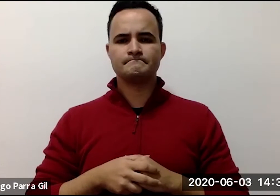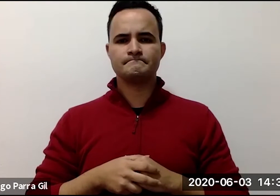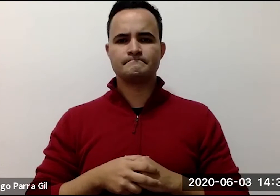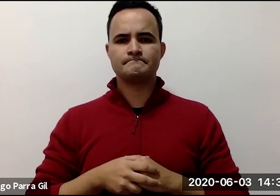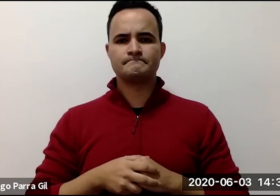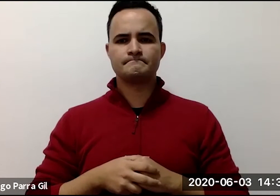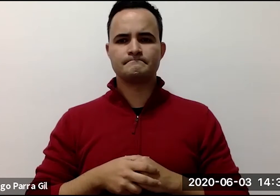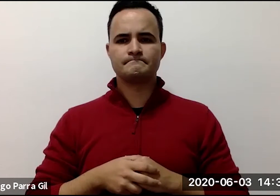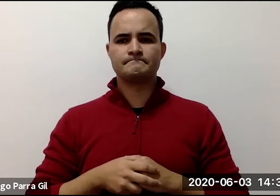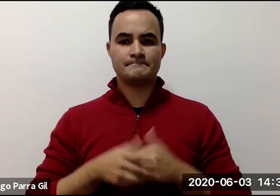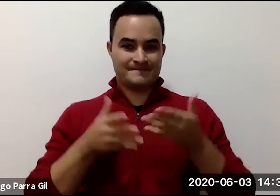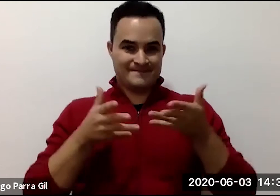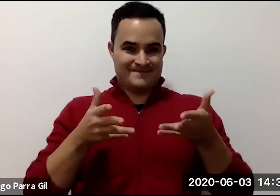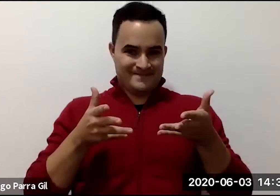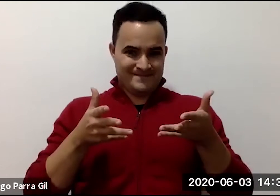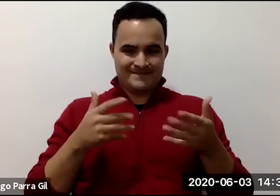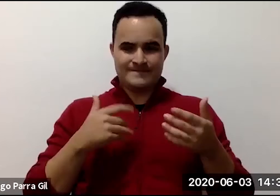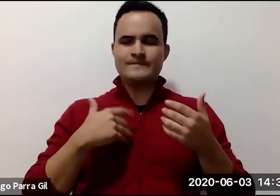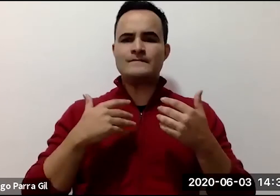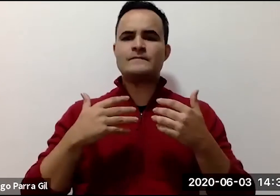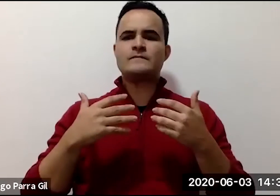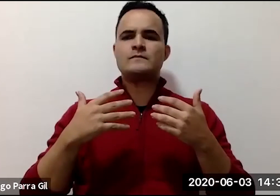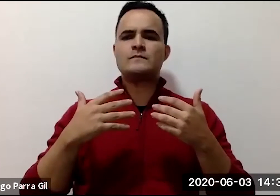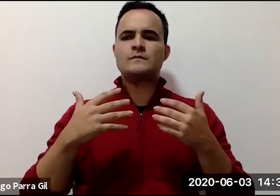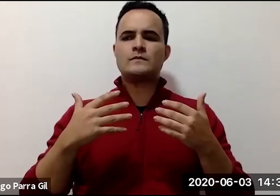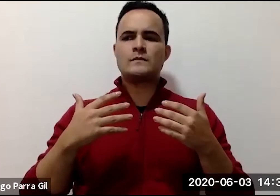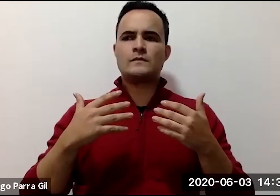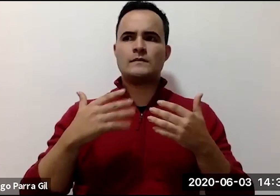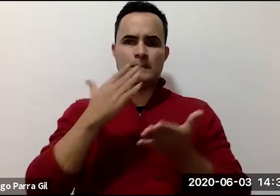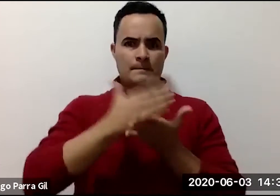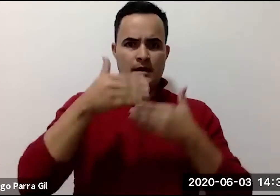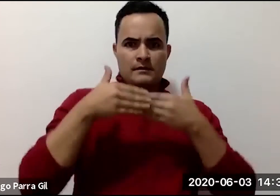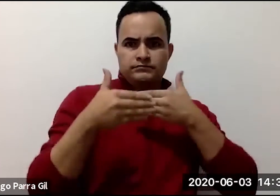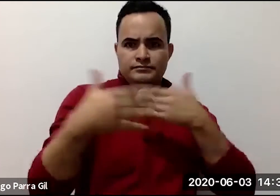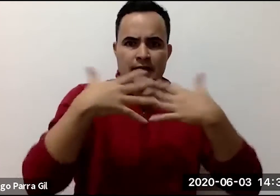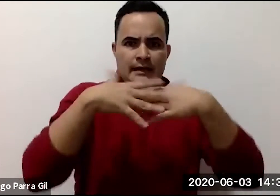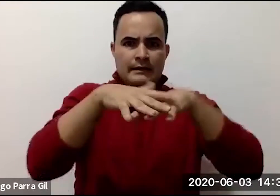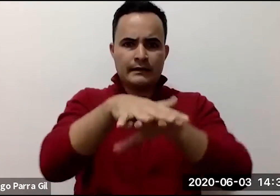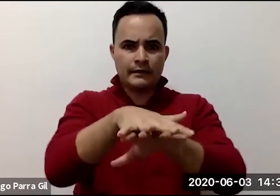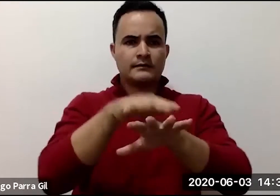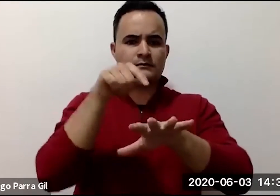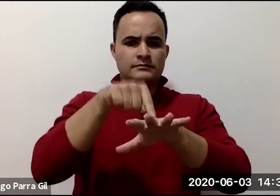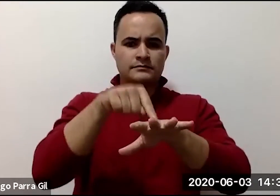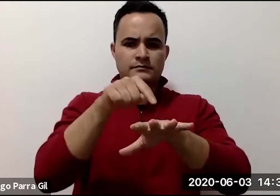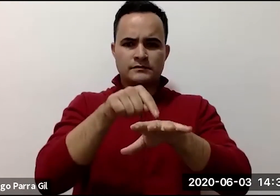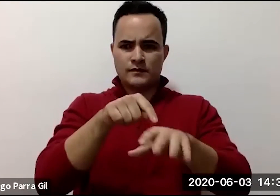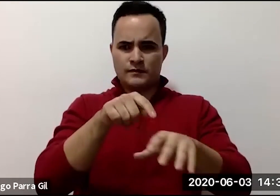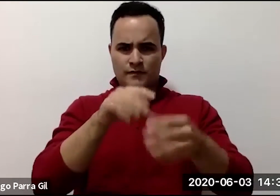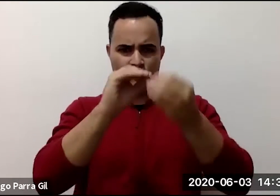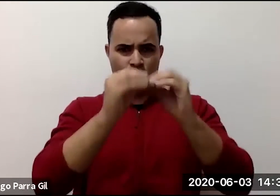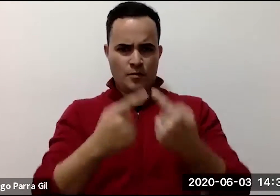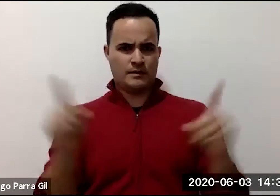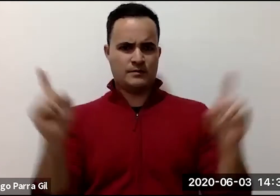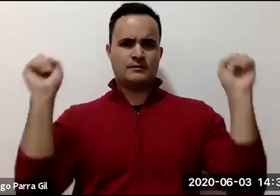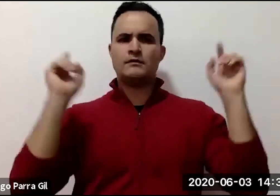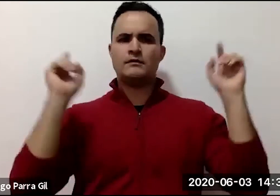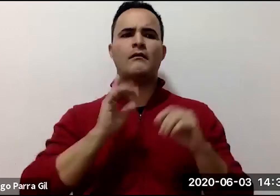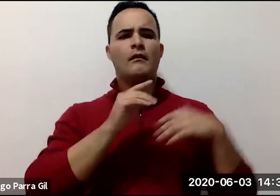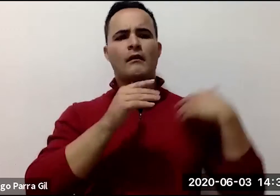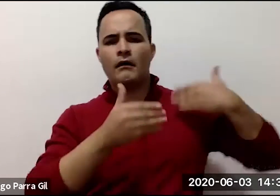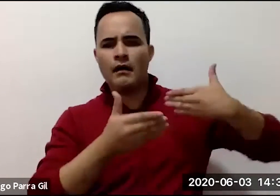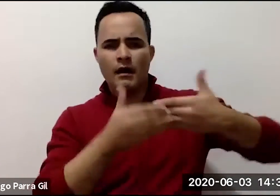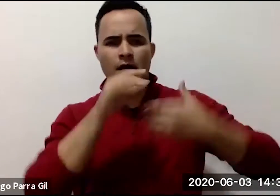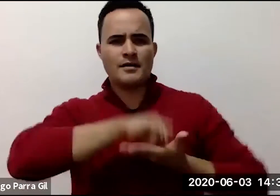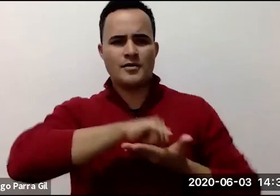en este entrecambio, en esa red de interdependencias que son dinámicas, que son no lineales en la vida,